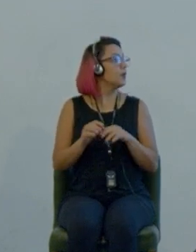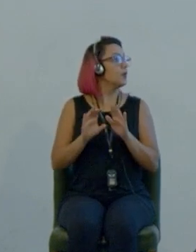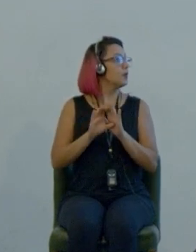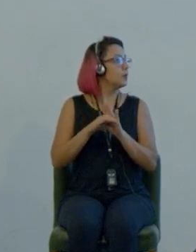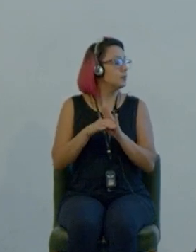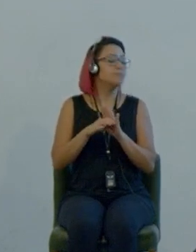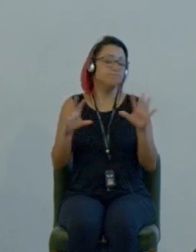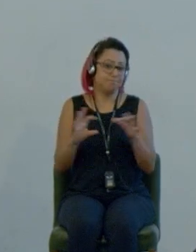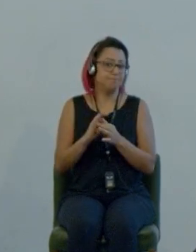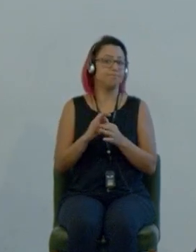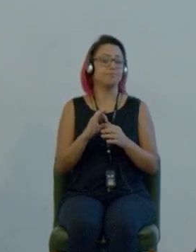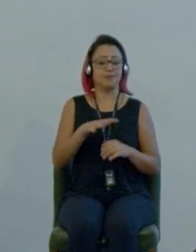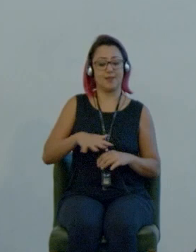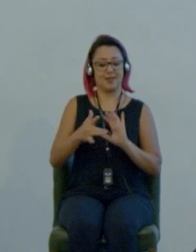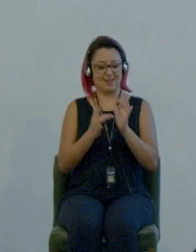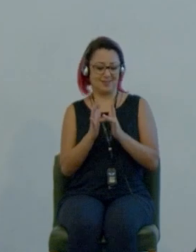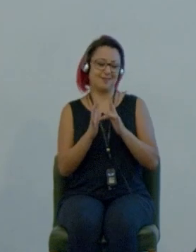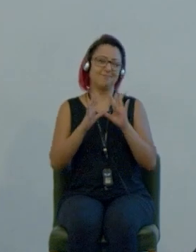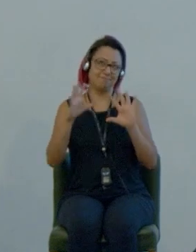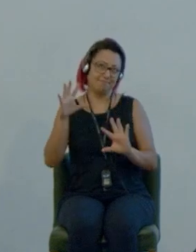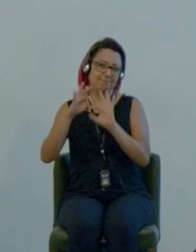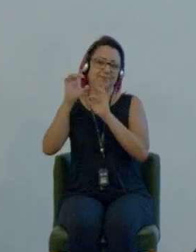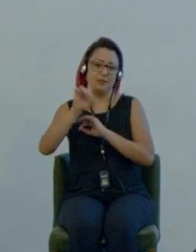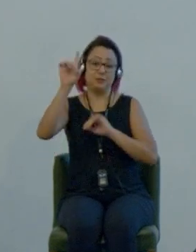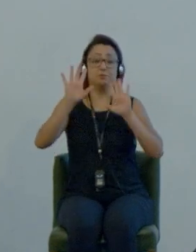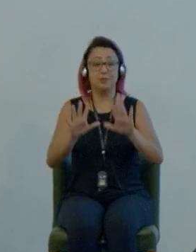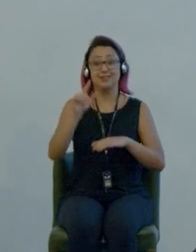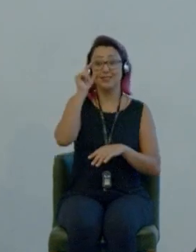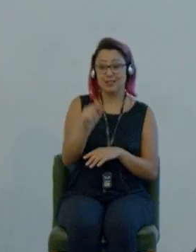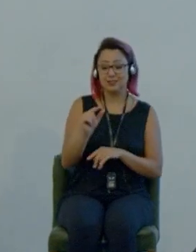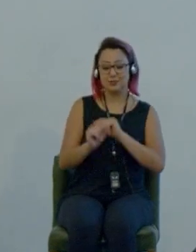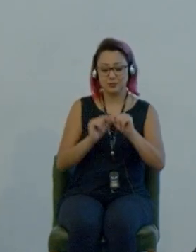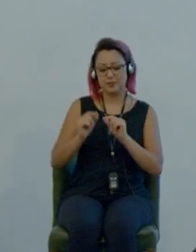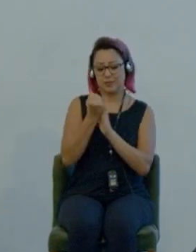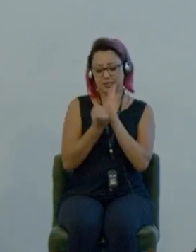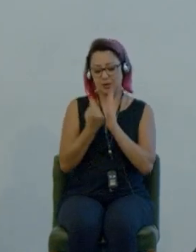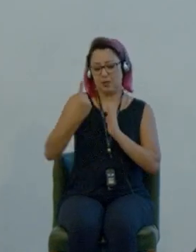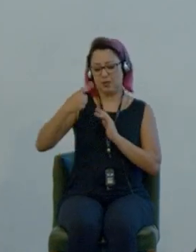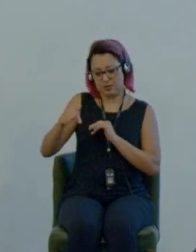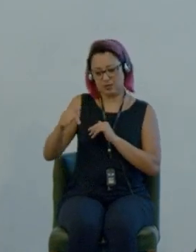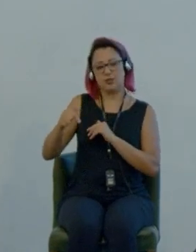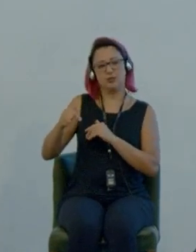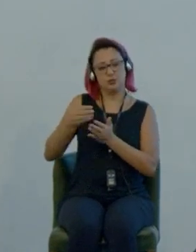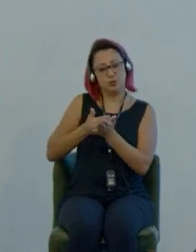de la nature de Dieu. Mais ce qui est intéressant, c'est que ça va devenir au XVIIe siècle la base